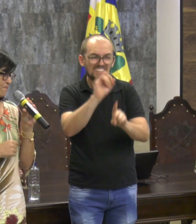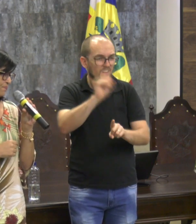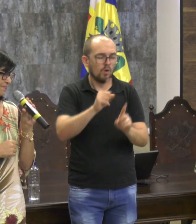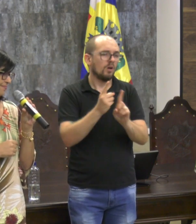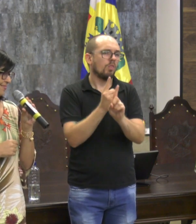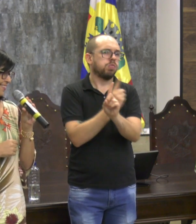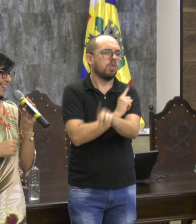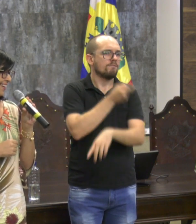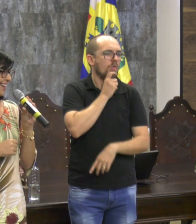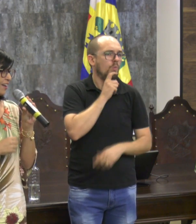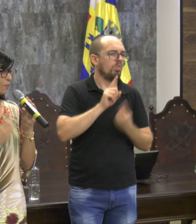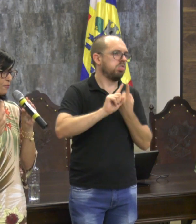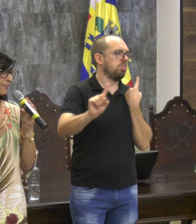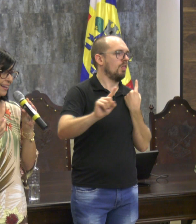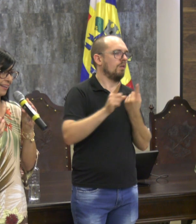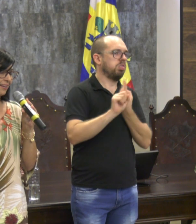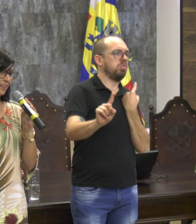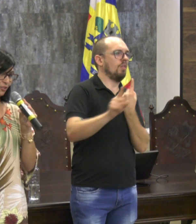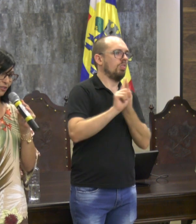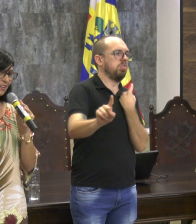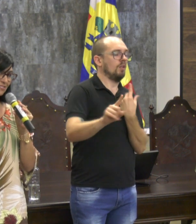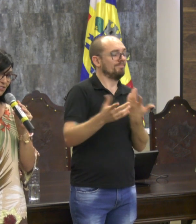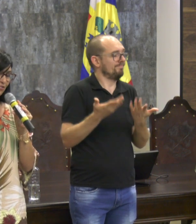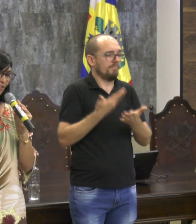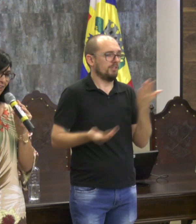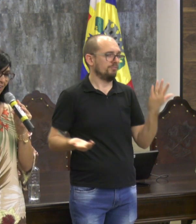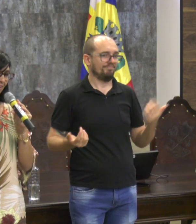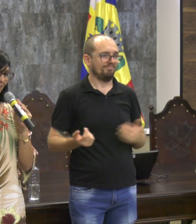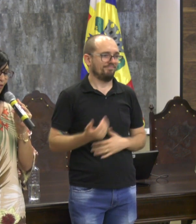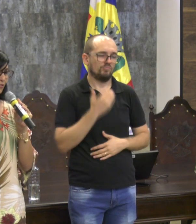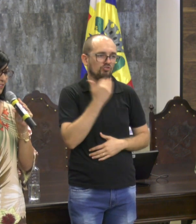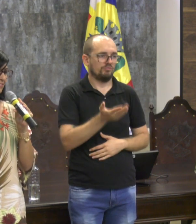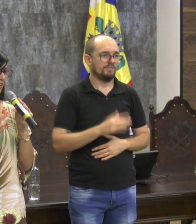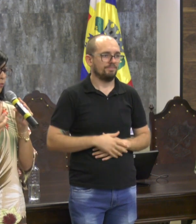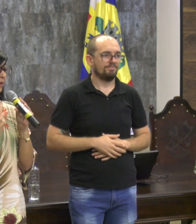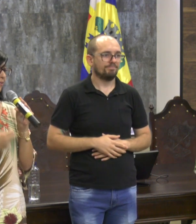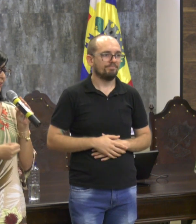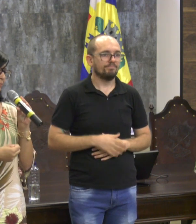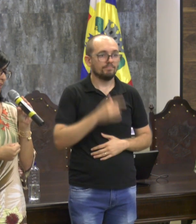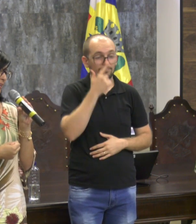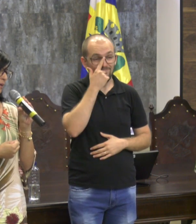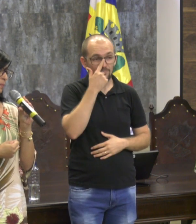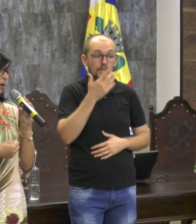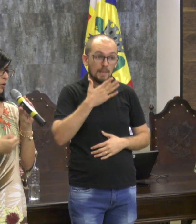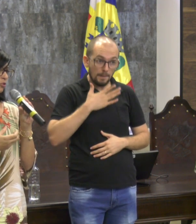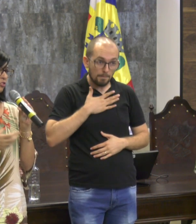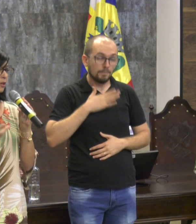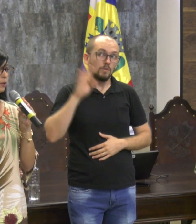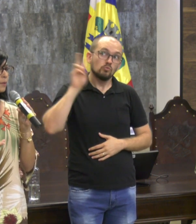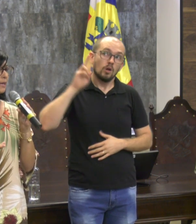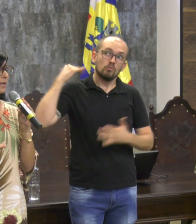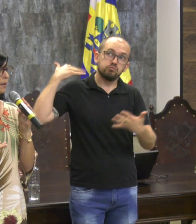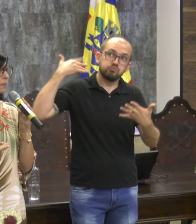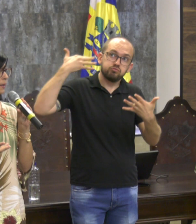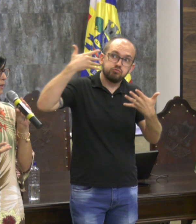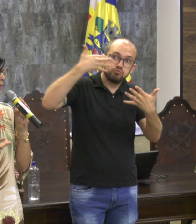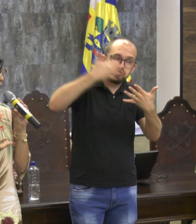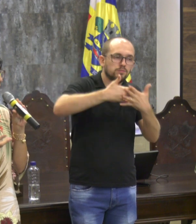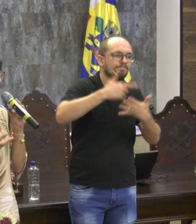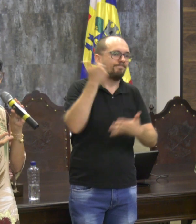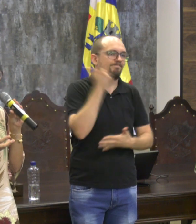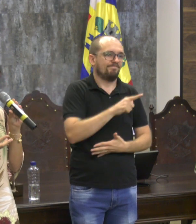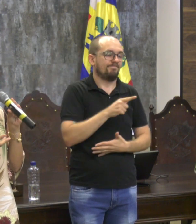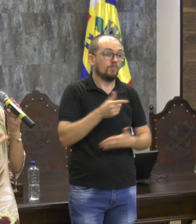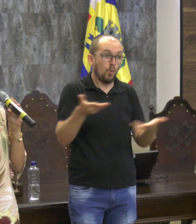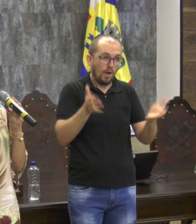profissional, né? É como eu falei, em toda essa história, eu consegui extrair o melhor da minha equipe. Hoje eu tenho uma equipe que